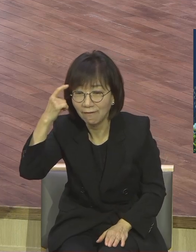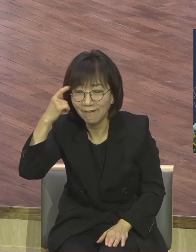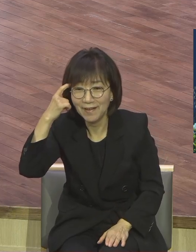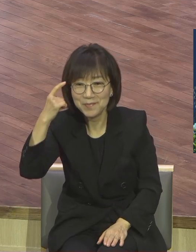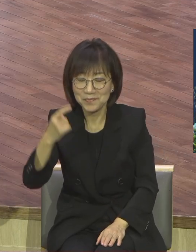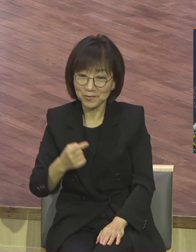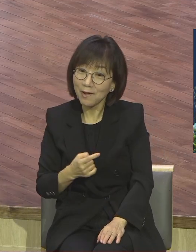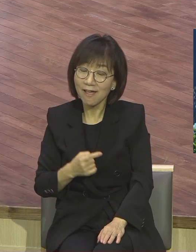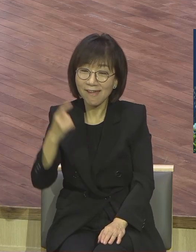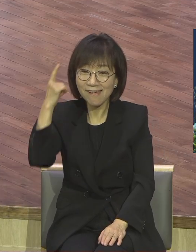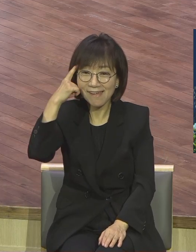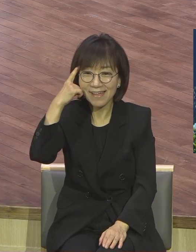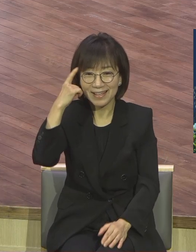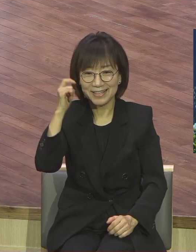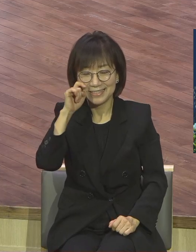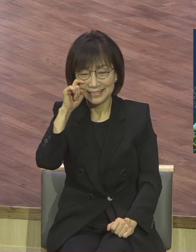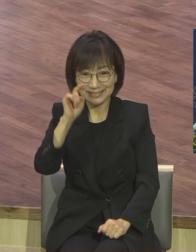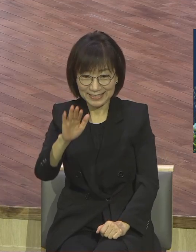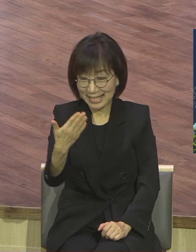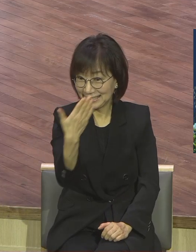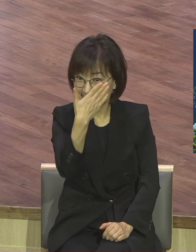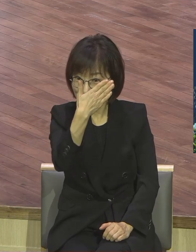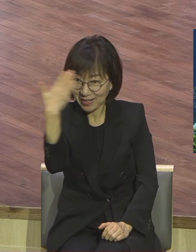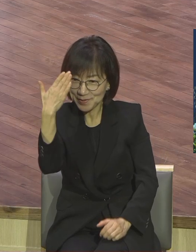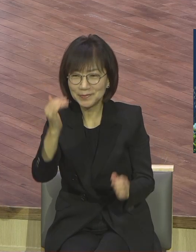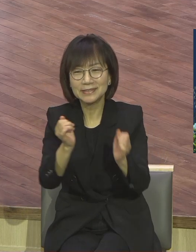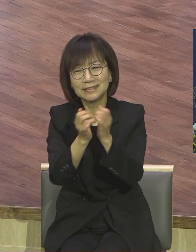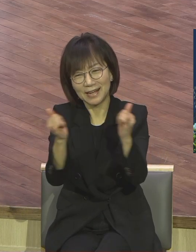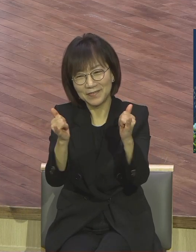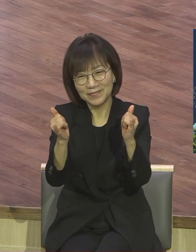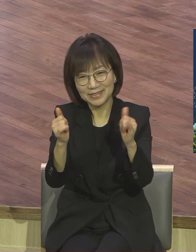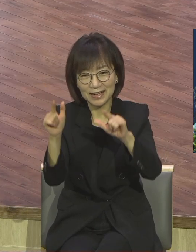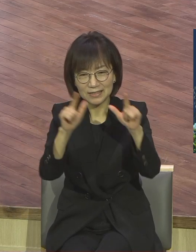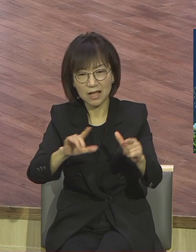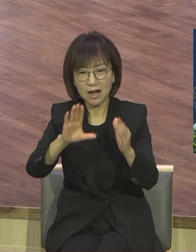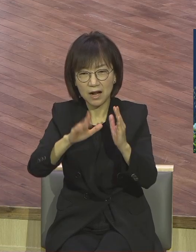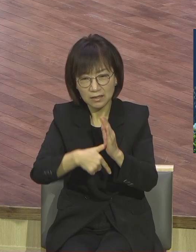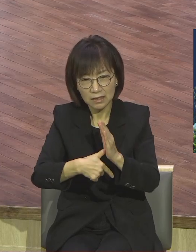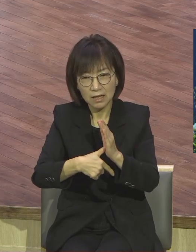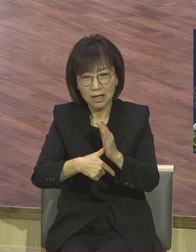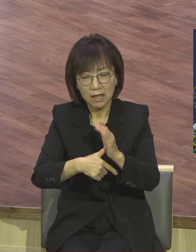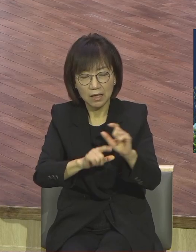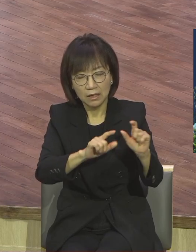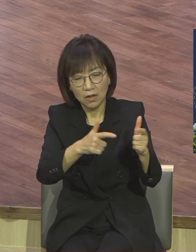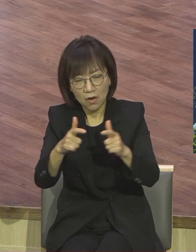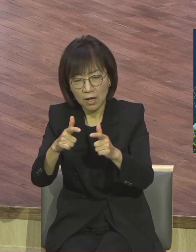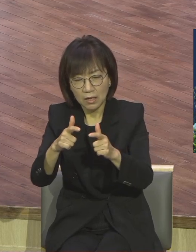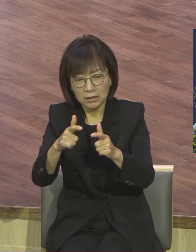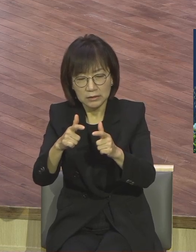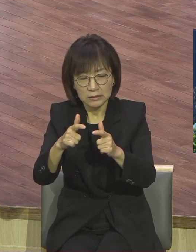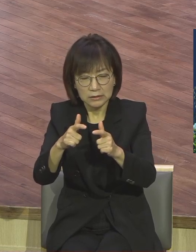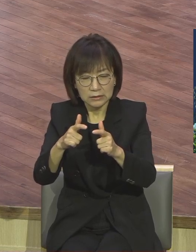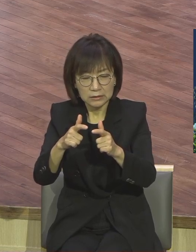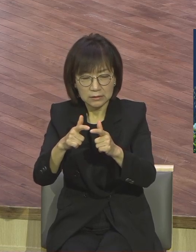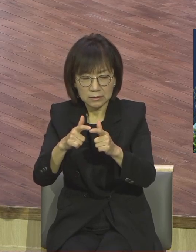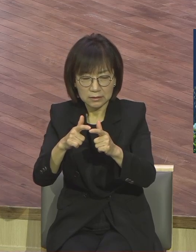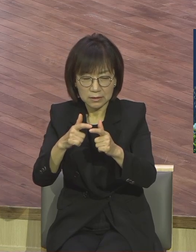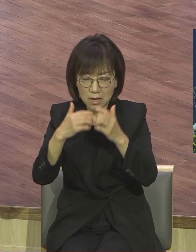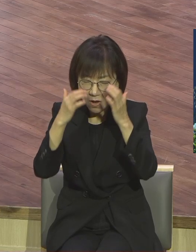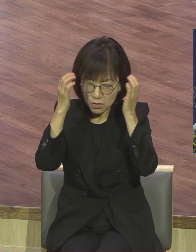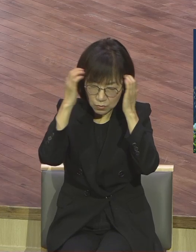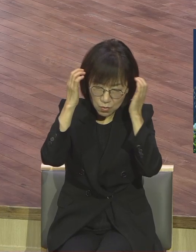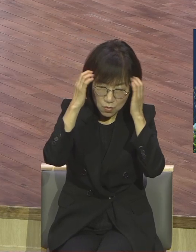그 이유는요 젊은 세대들이 살아가면서 겪는 사회적